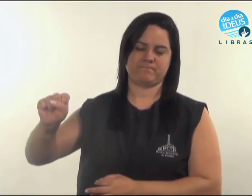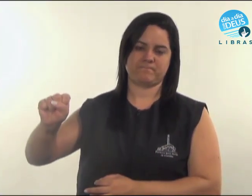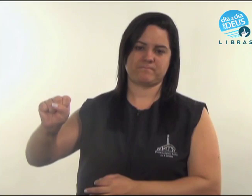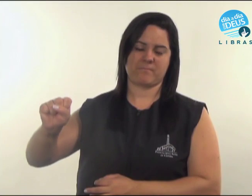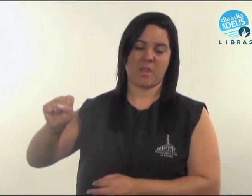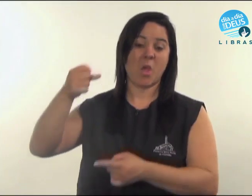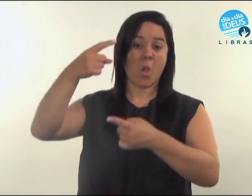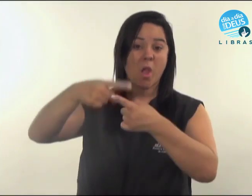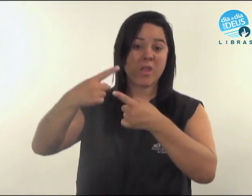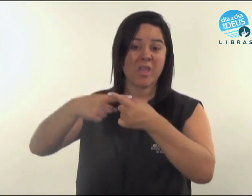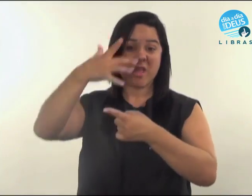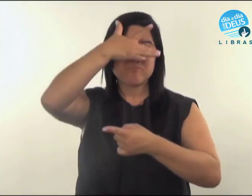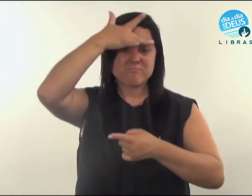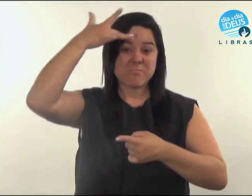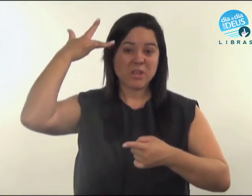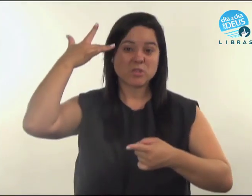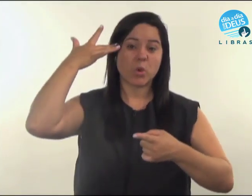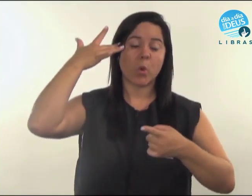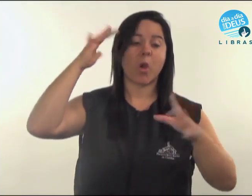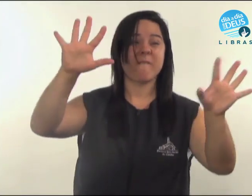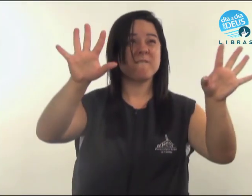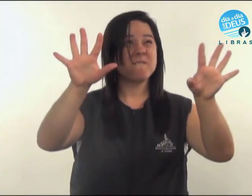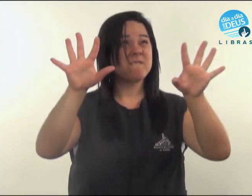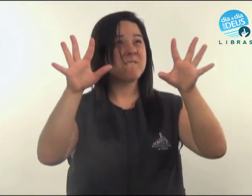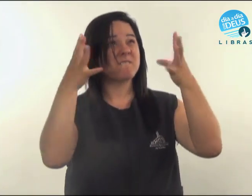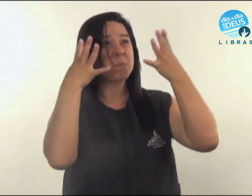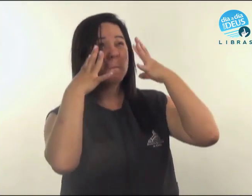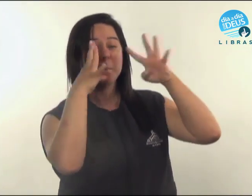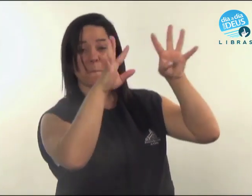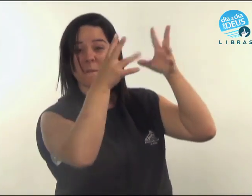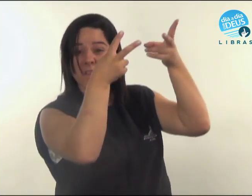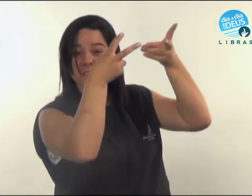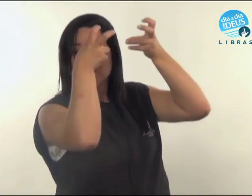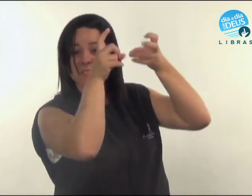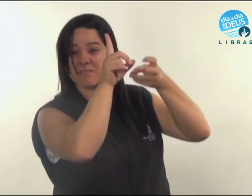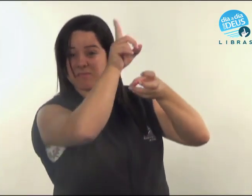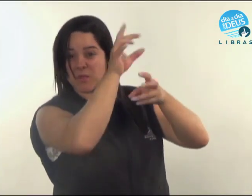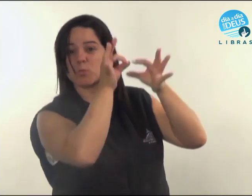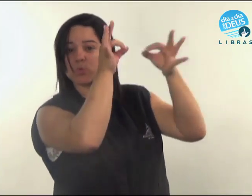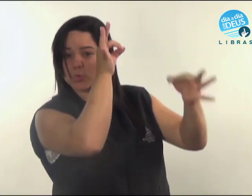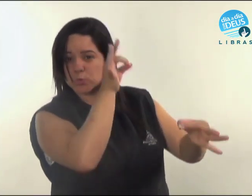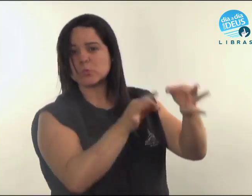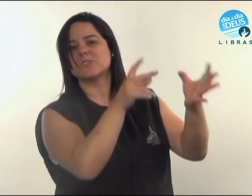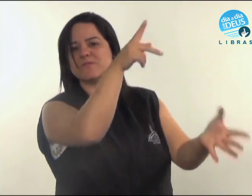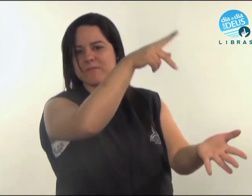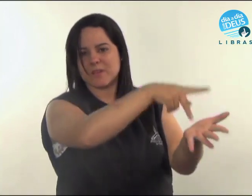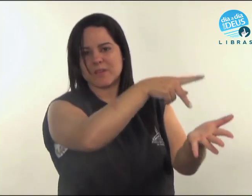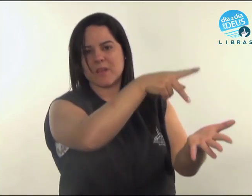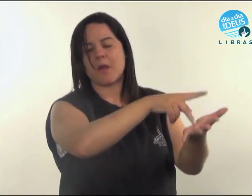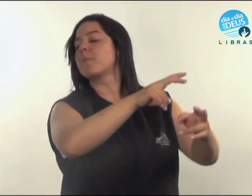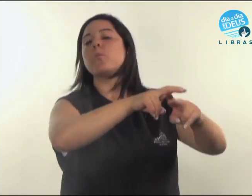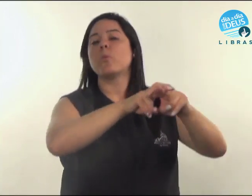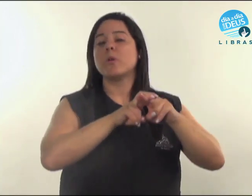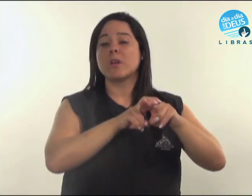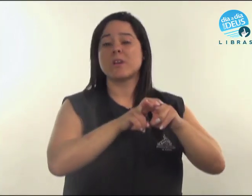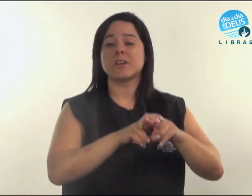para que o temor do Senhor fosse reinstalado na comunidade de fé. Por isso o juízo de Deus foi tão